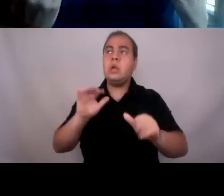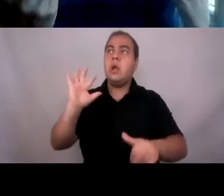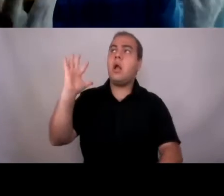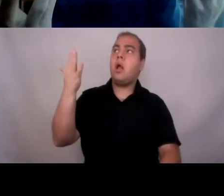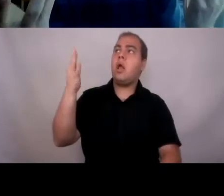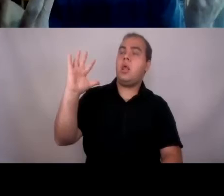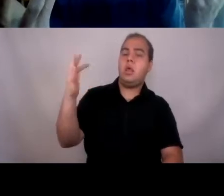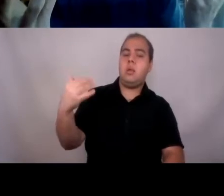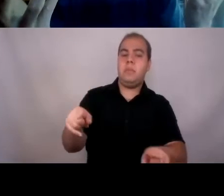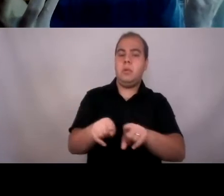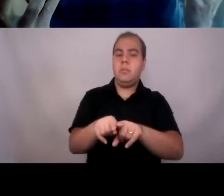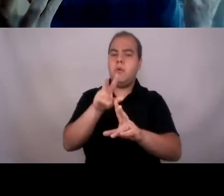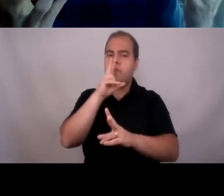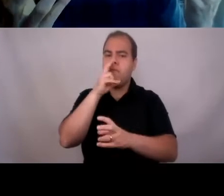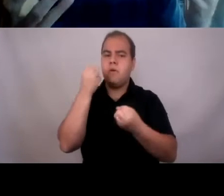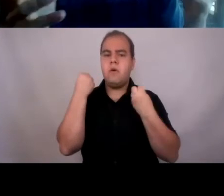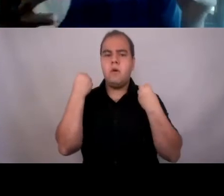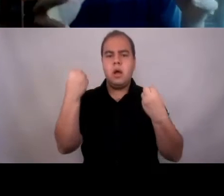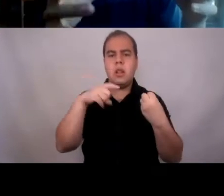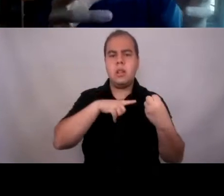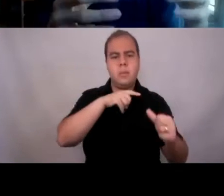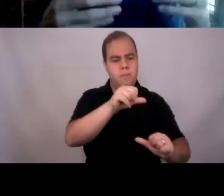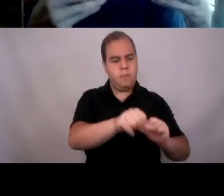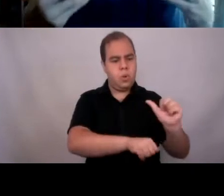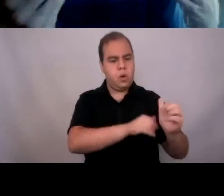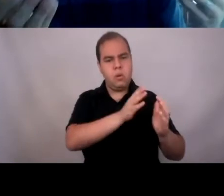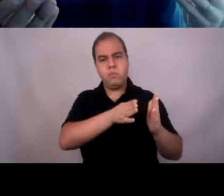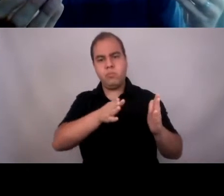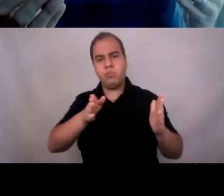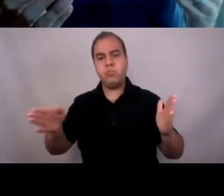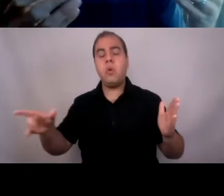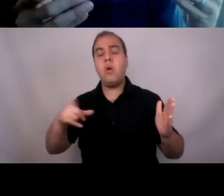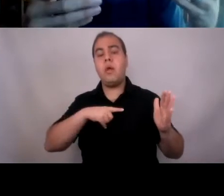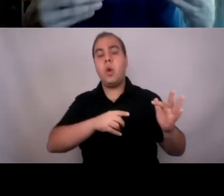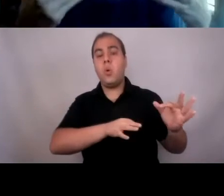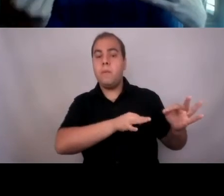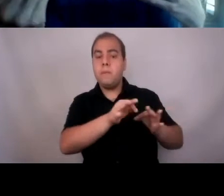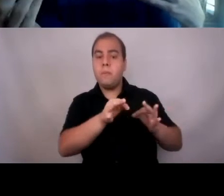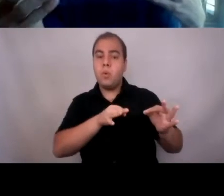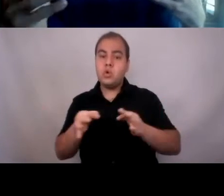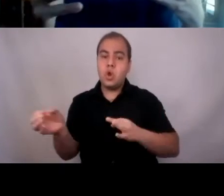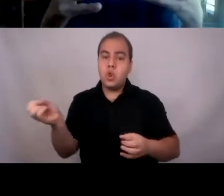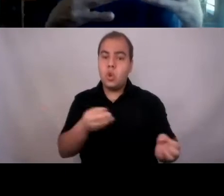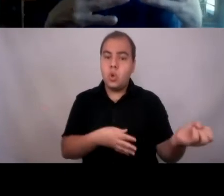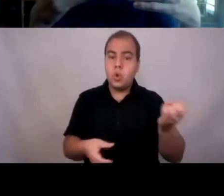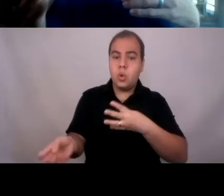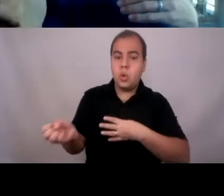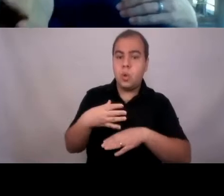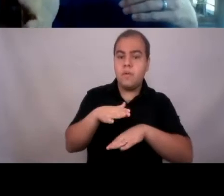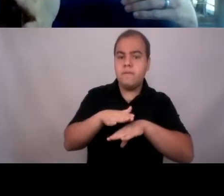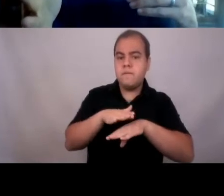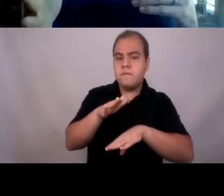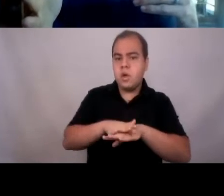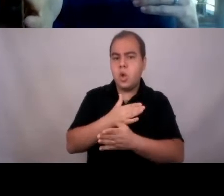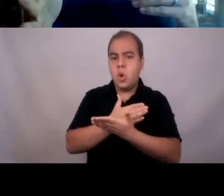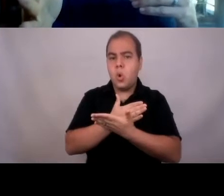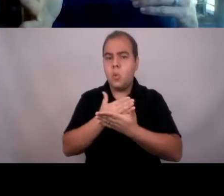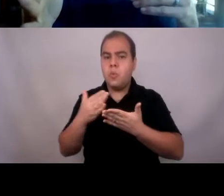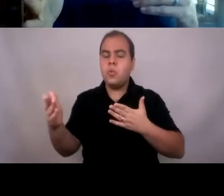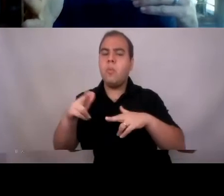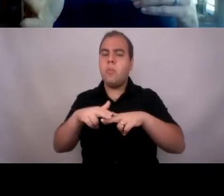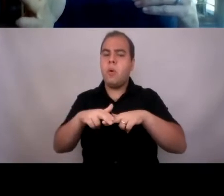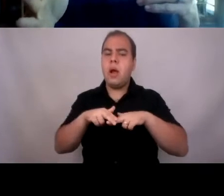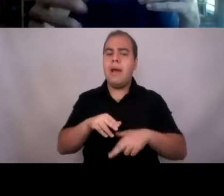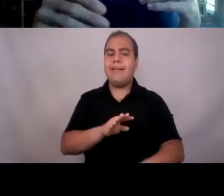as intensidades pluviométricas estão mudando, então os projetos mais modernos estão sendo feitos a partir de uma TR de